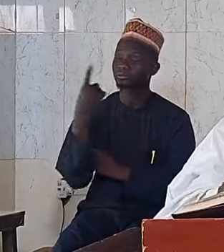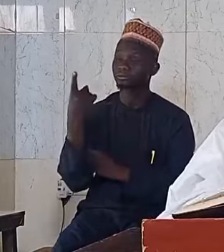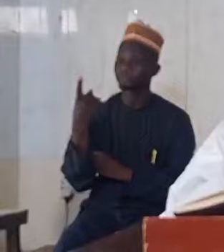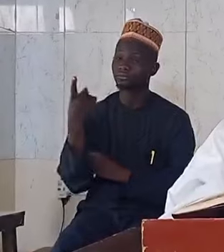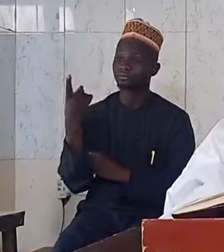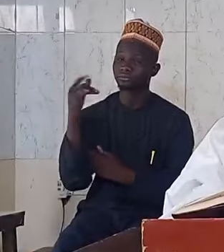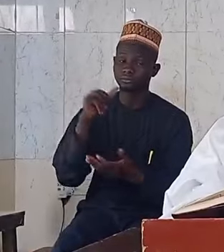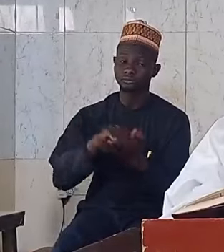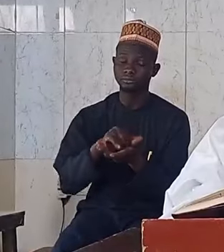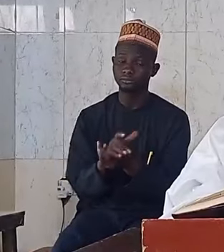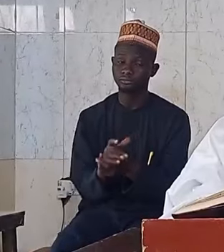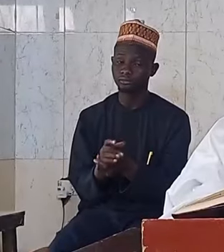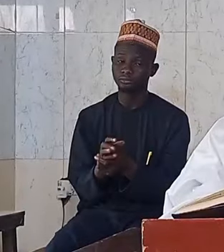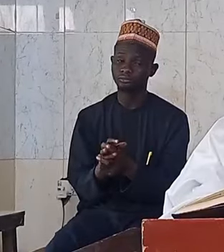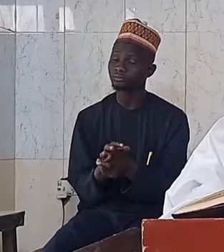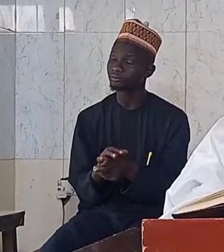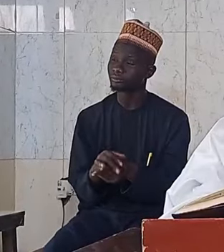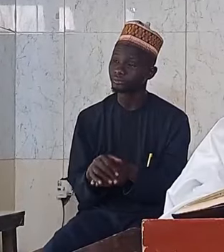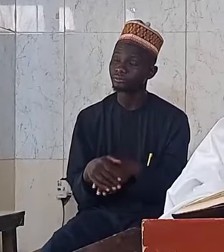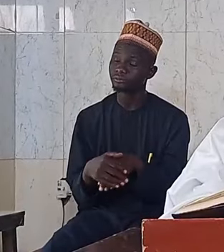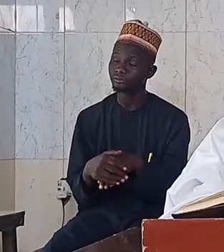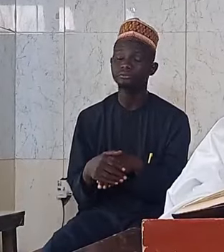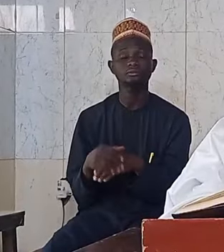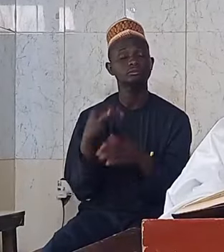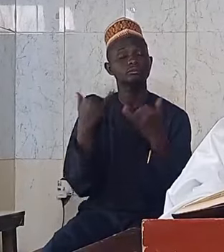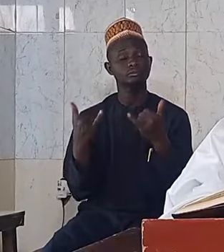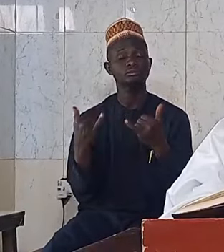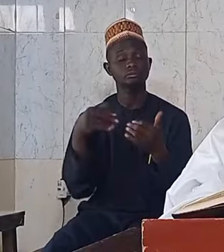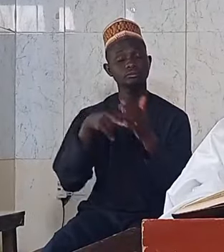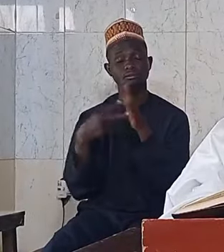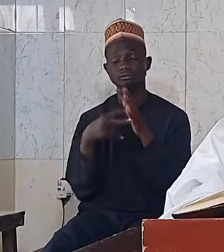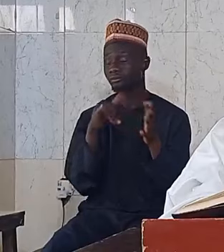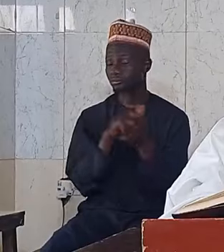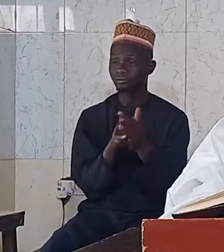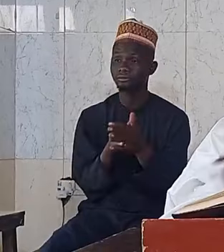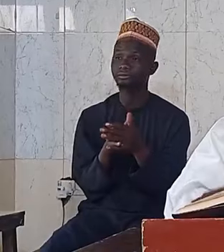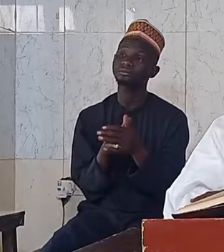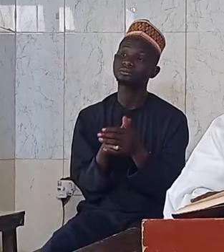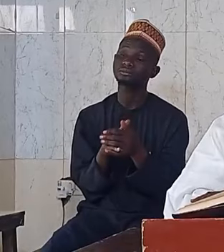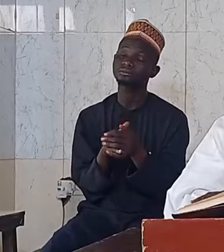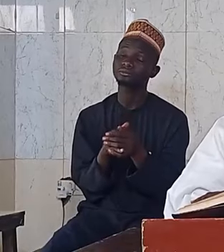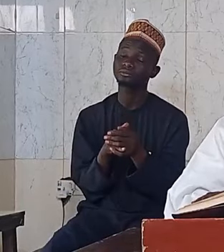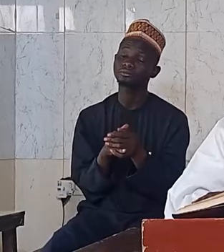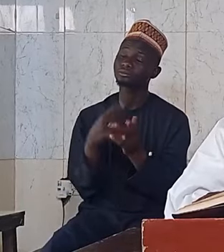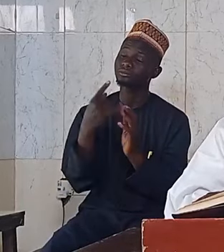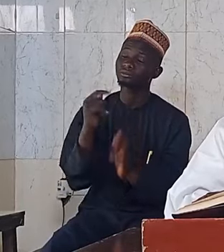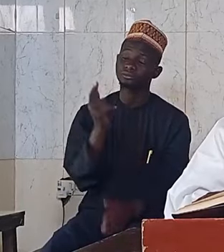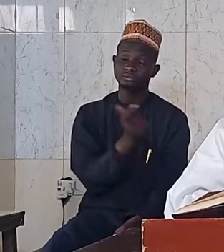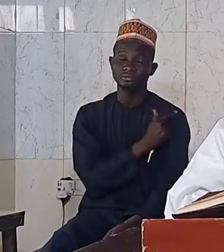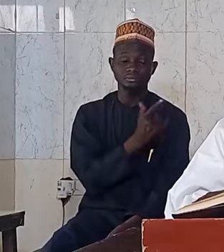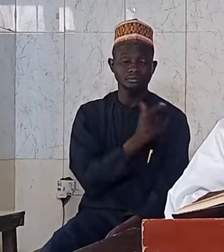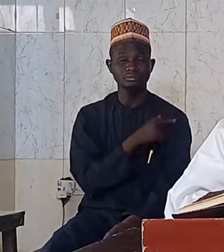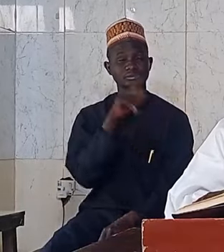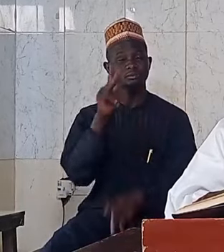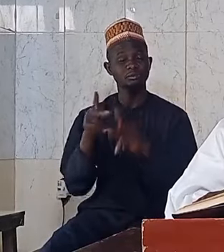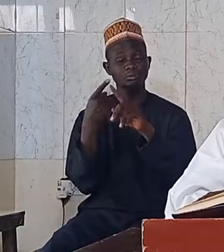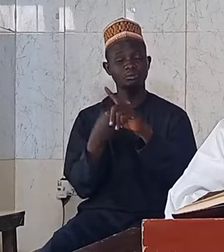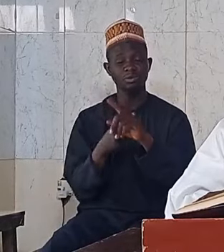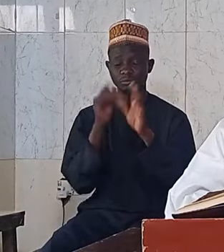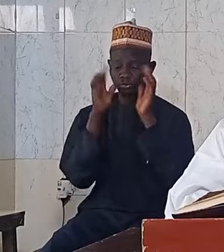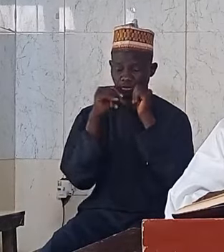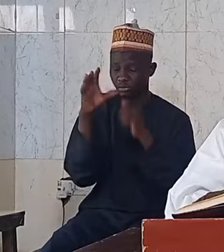fi sabilillah wal hal al hali kuwa anna al mustad'afina masu rauni min